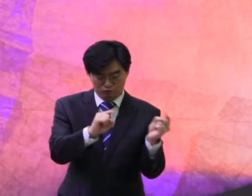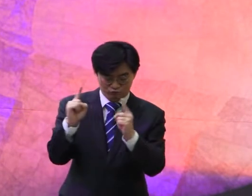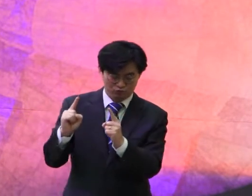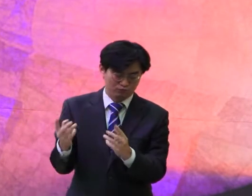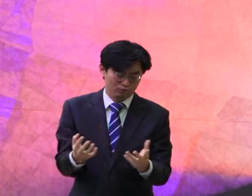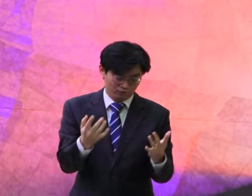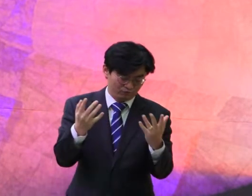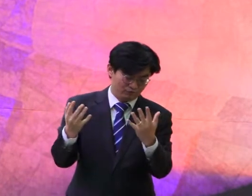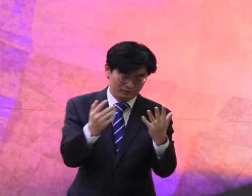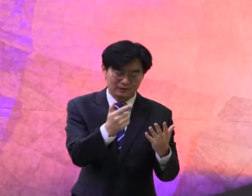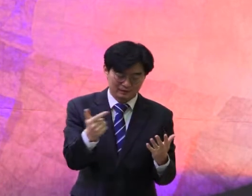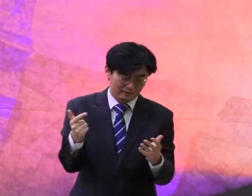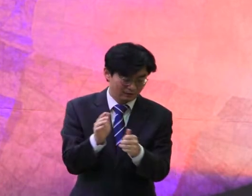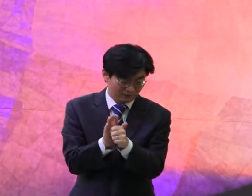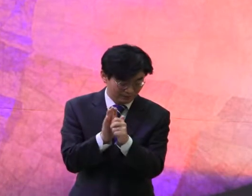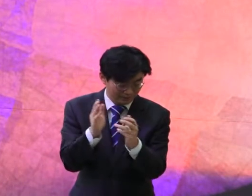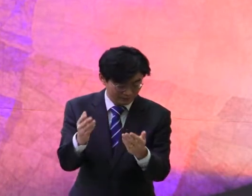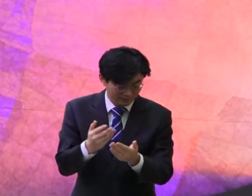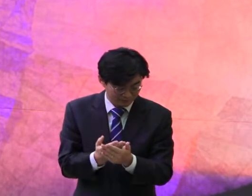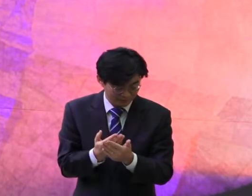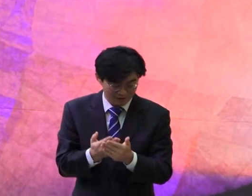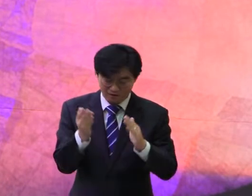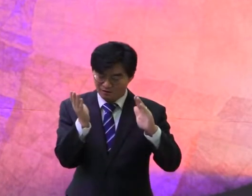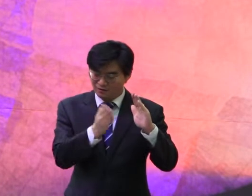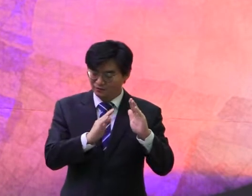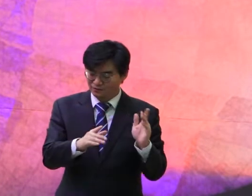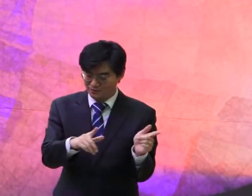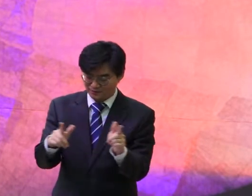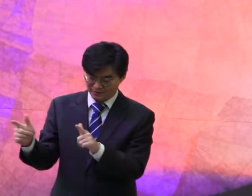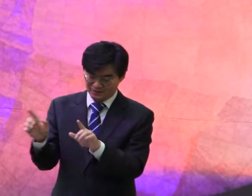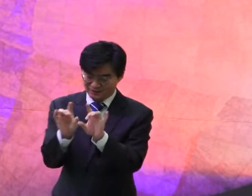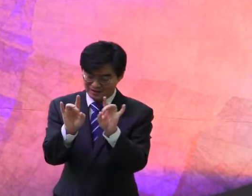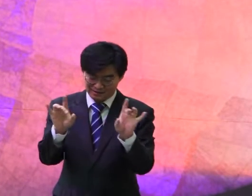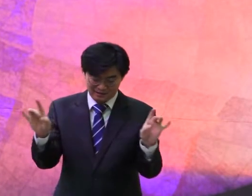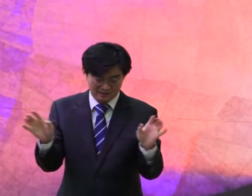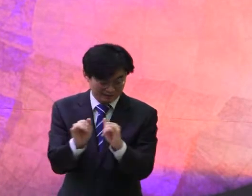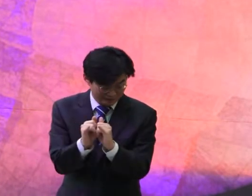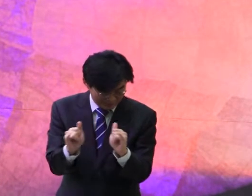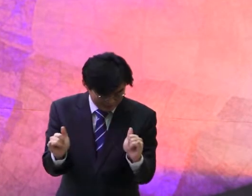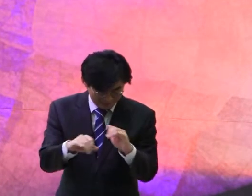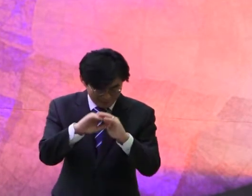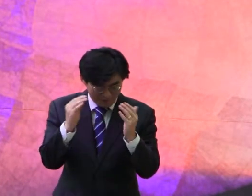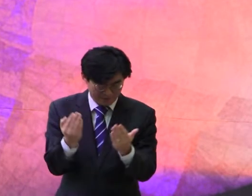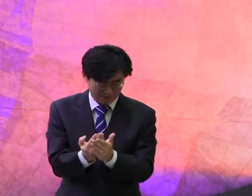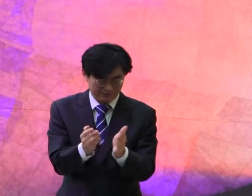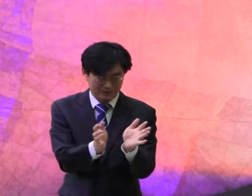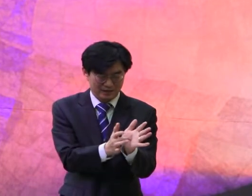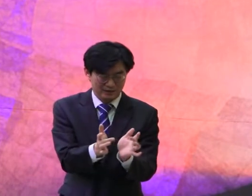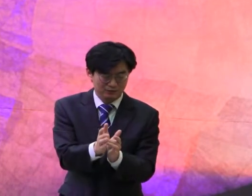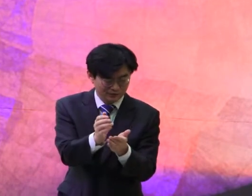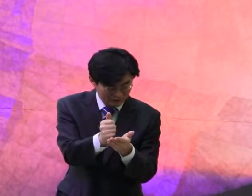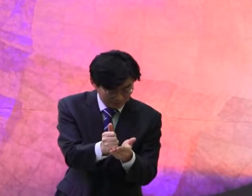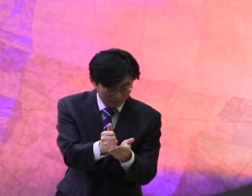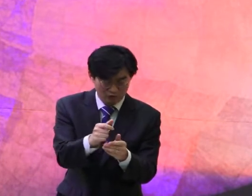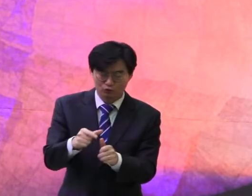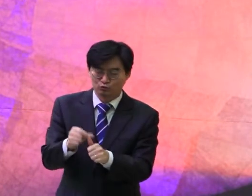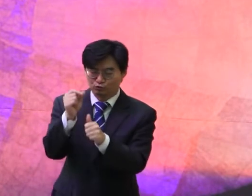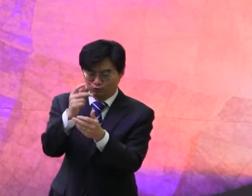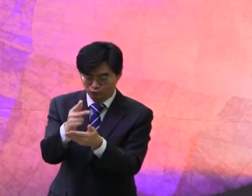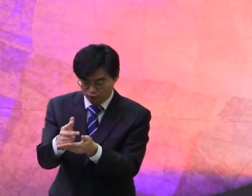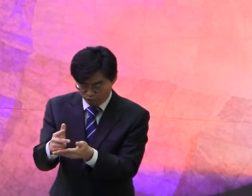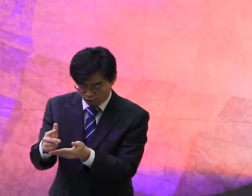주시옵소서. 우리 교회 성도님 한 명 한 명이 예수 그리스도를 구주로 고백하는 성숙한